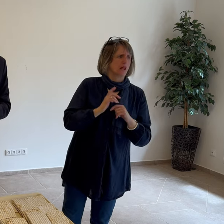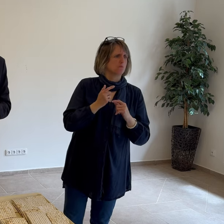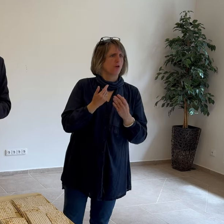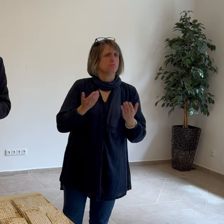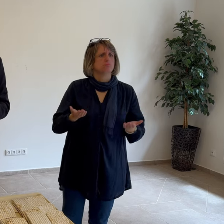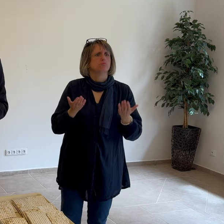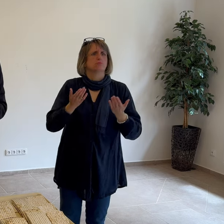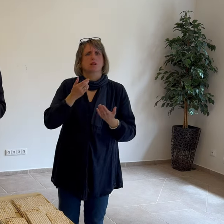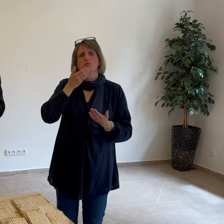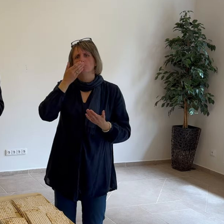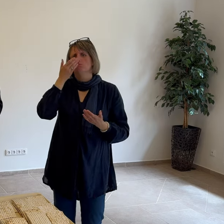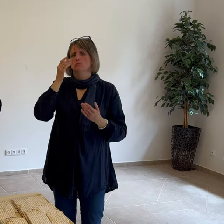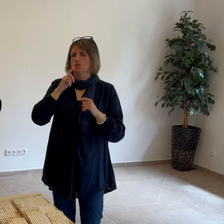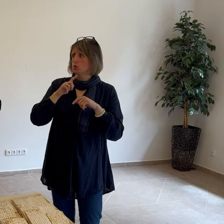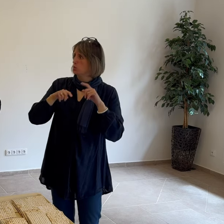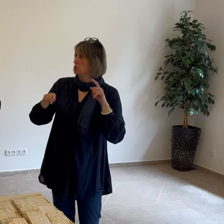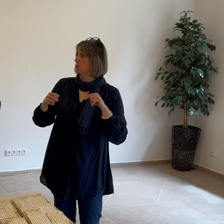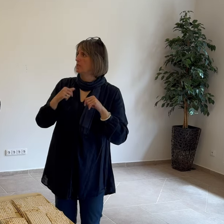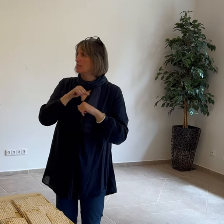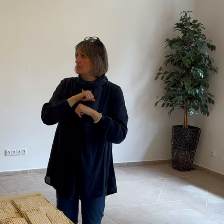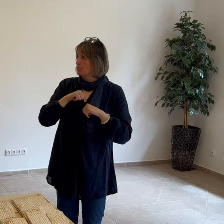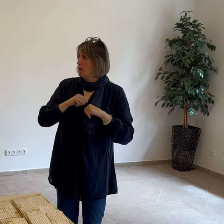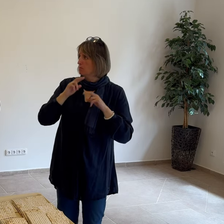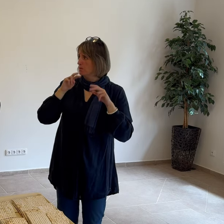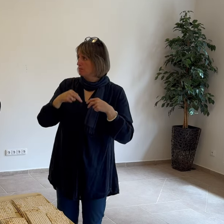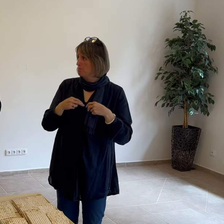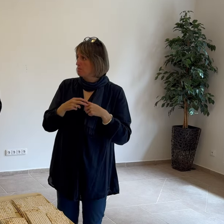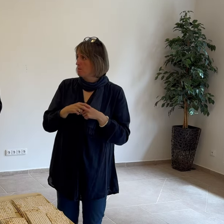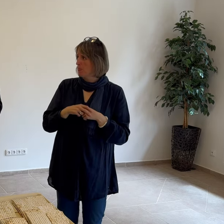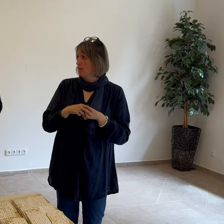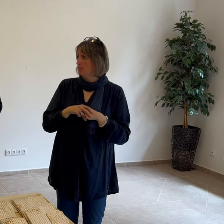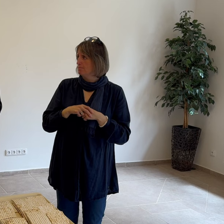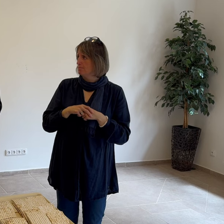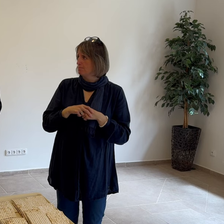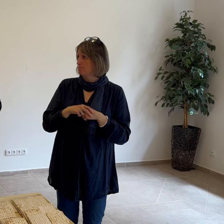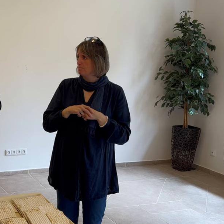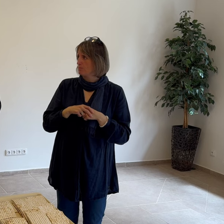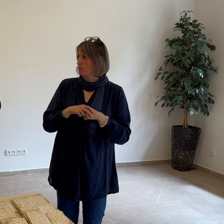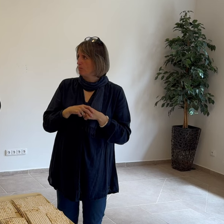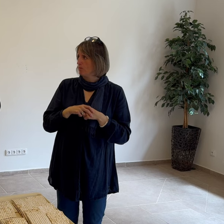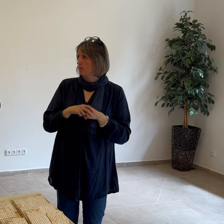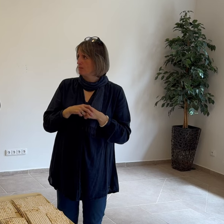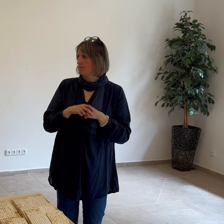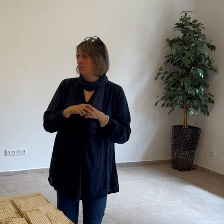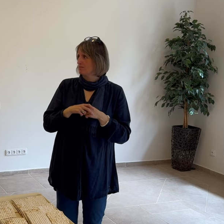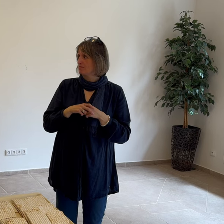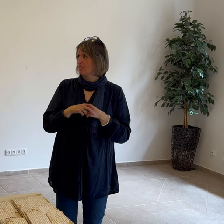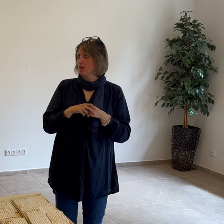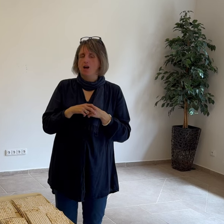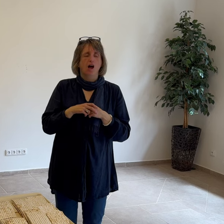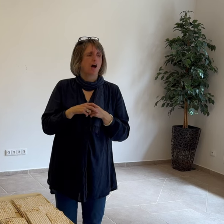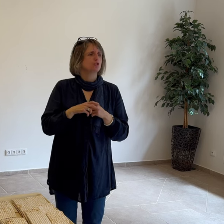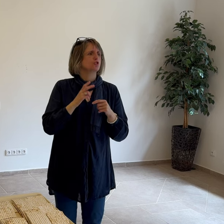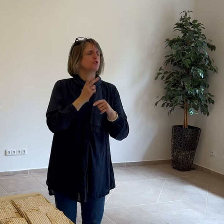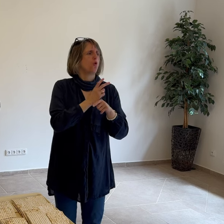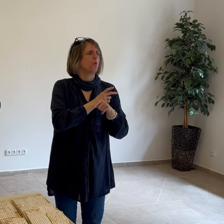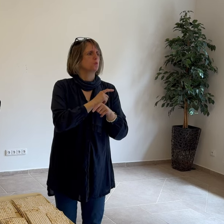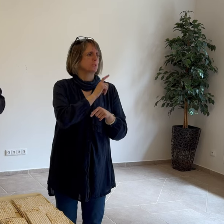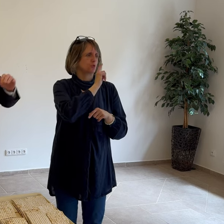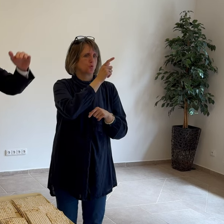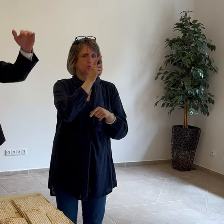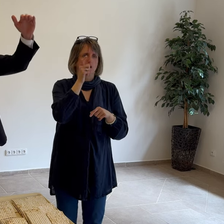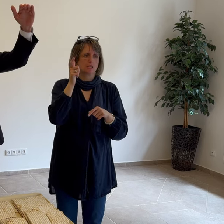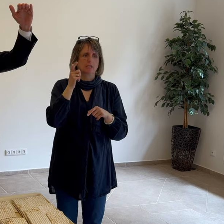jeme kolikrát uvažuju nad tím miluj bližního svého jako sebe samého v tom je taková hloubka že já to pořád nechápu plně